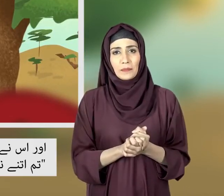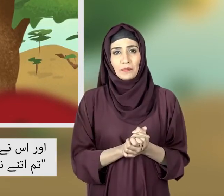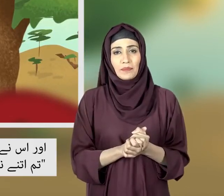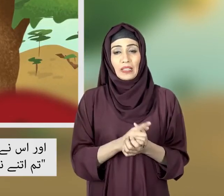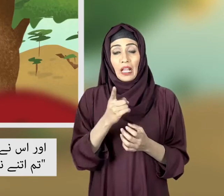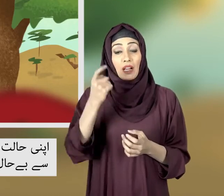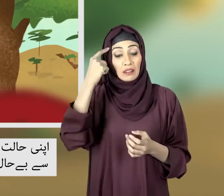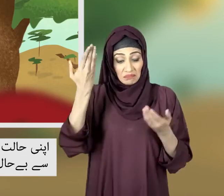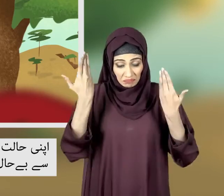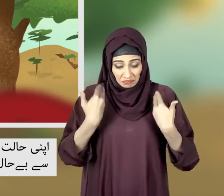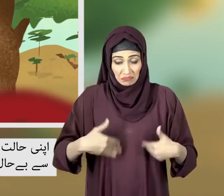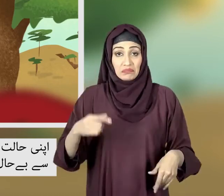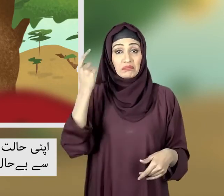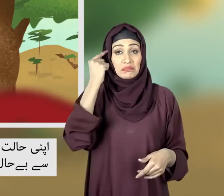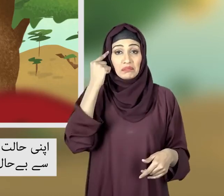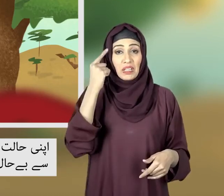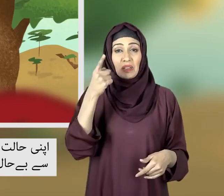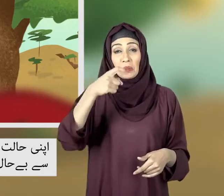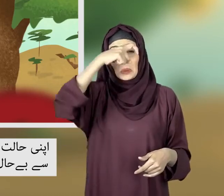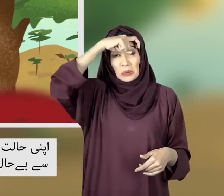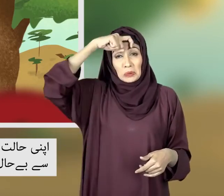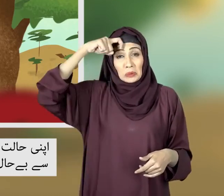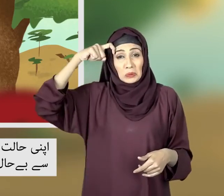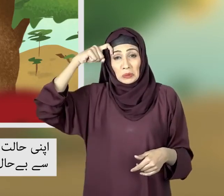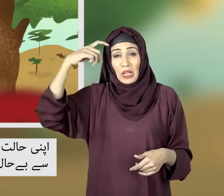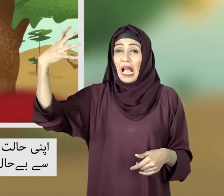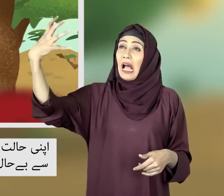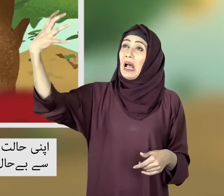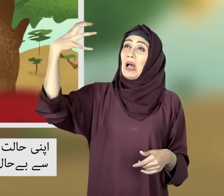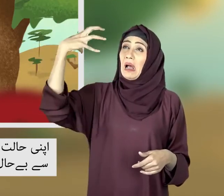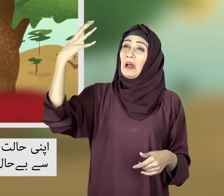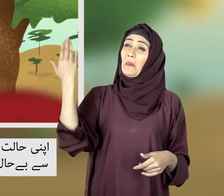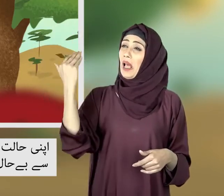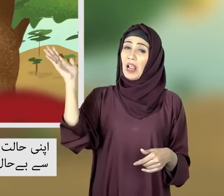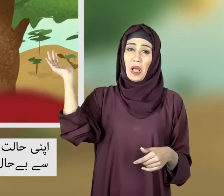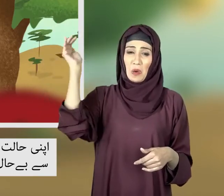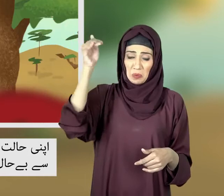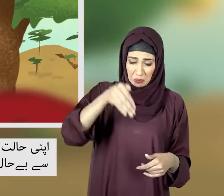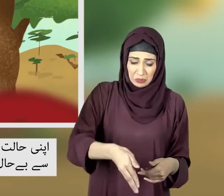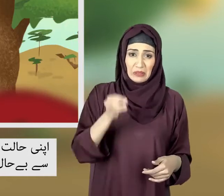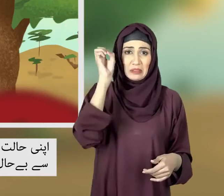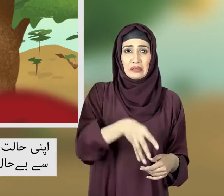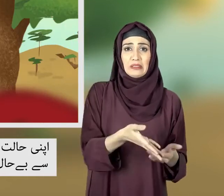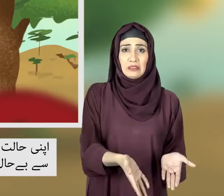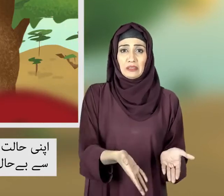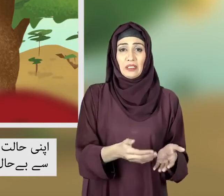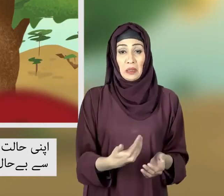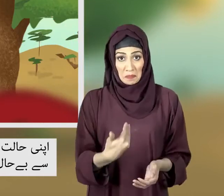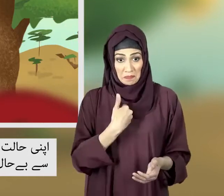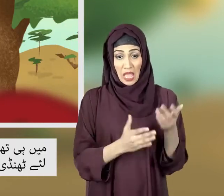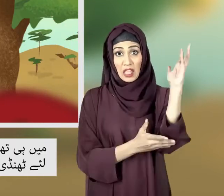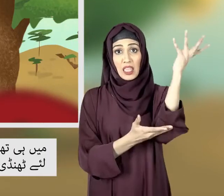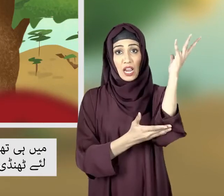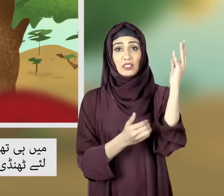سکتی ہو اپنی حالت یاد کرو جب تم گرمی اور سورج کی تپش سے بے حال یہاں تک پہنچے تھے